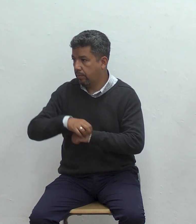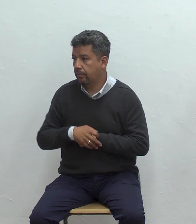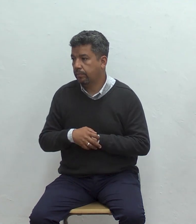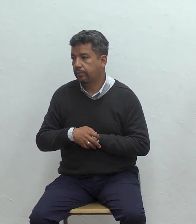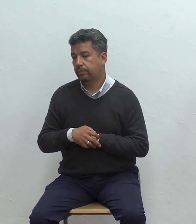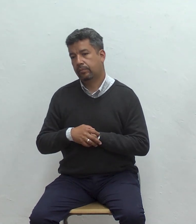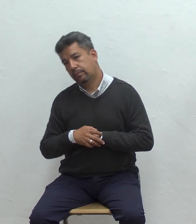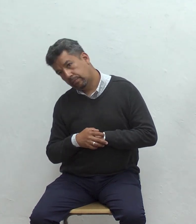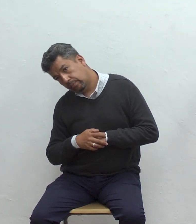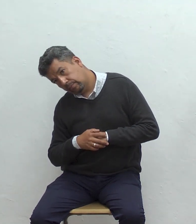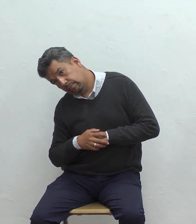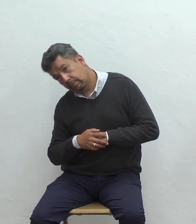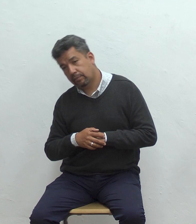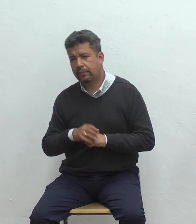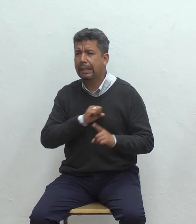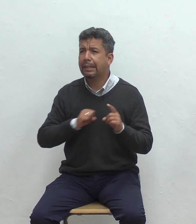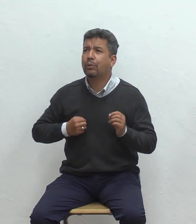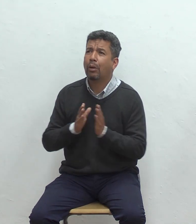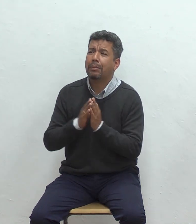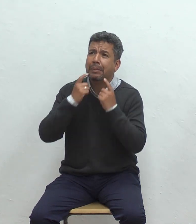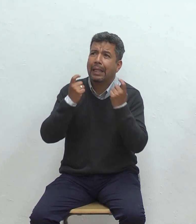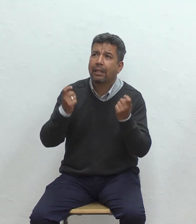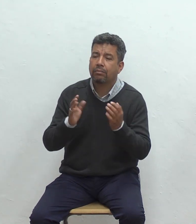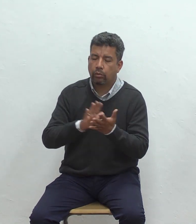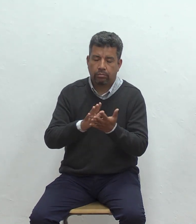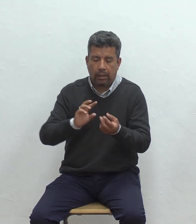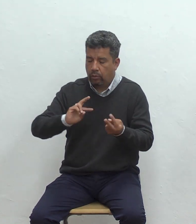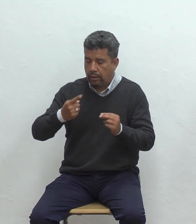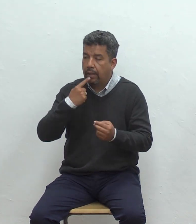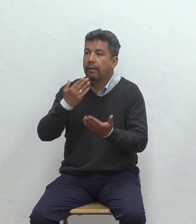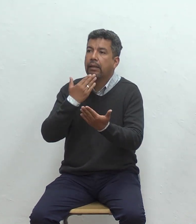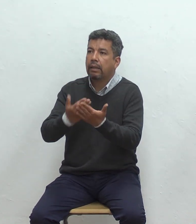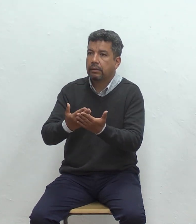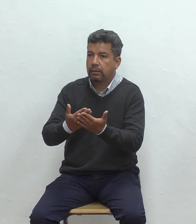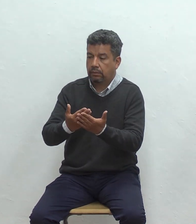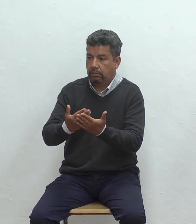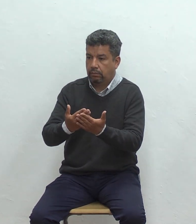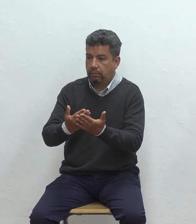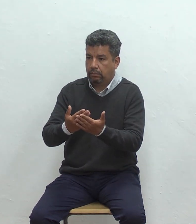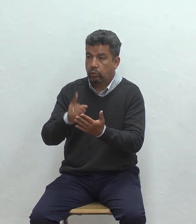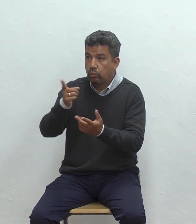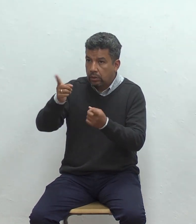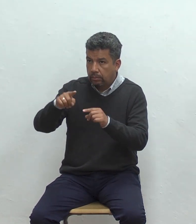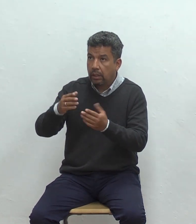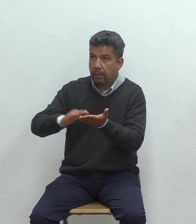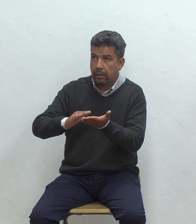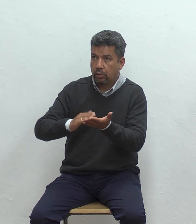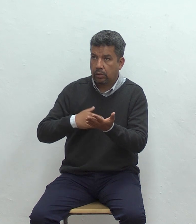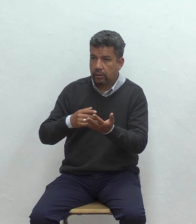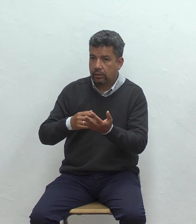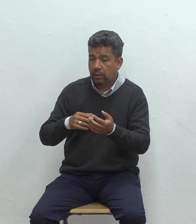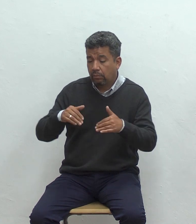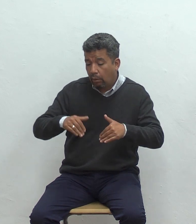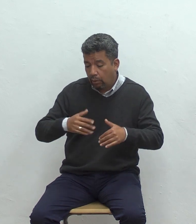Señor, mis pecados. No, ¿qué tendría que decir? Señor, gracias. Que tú también perdonaste esta